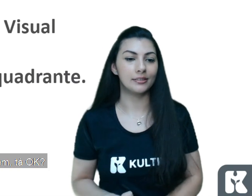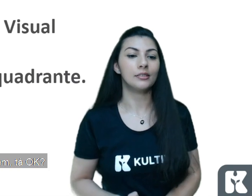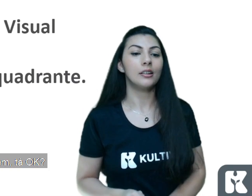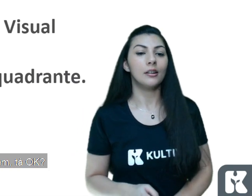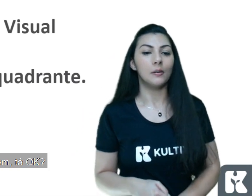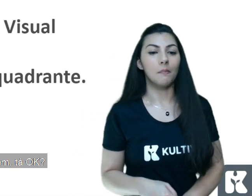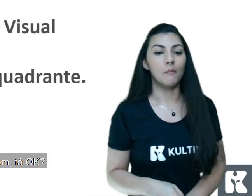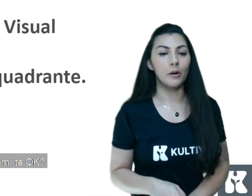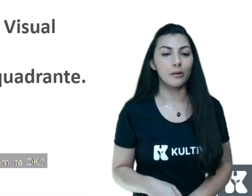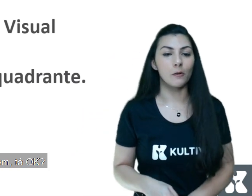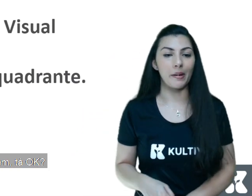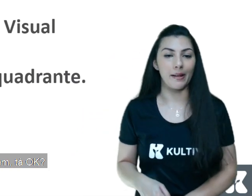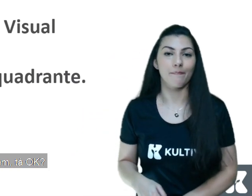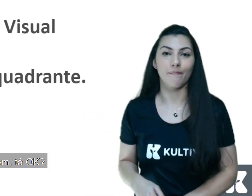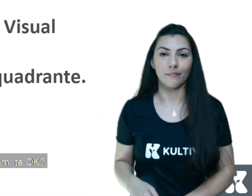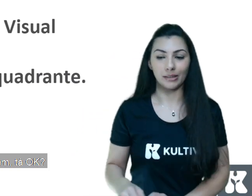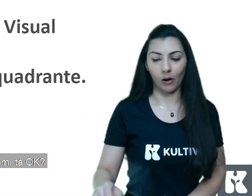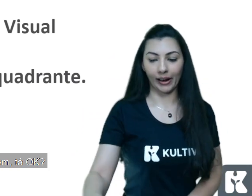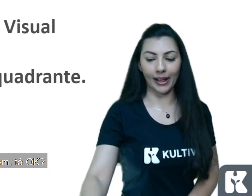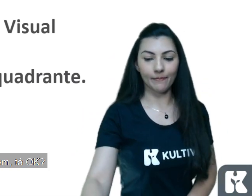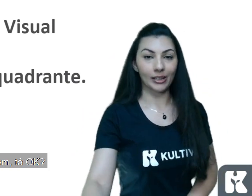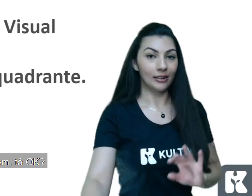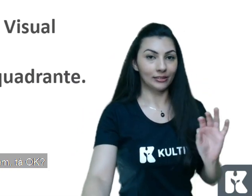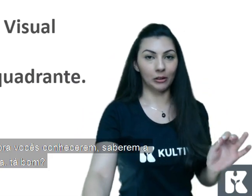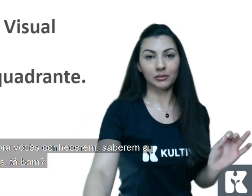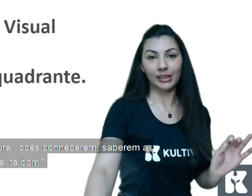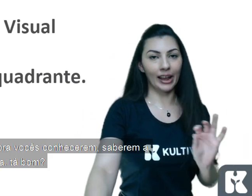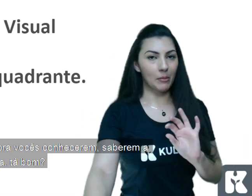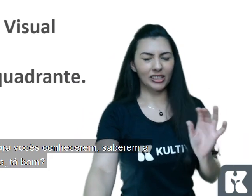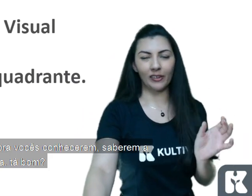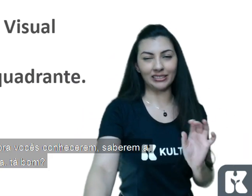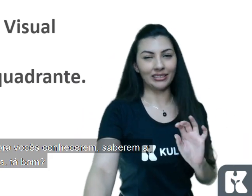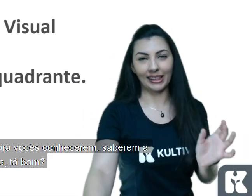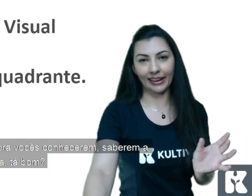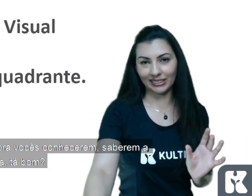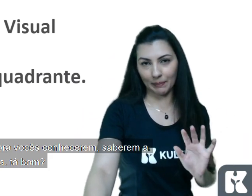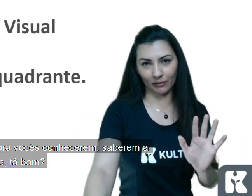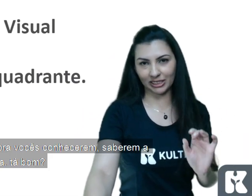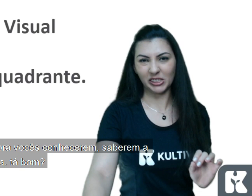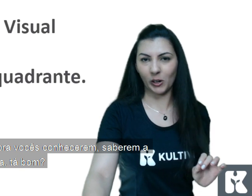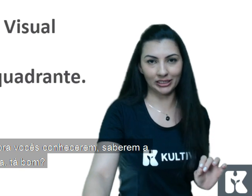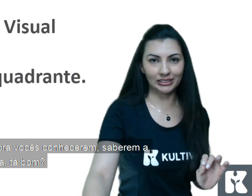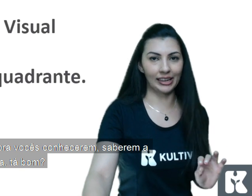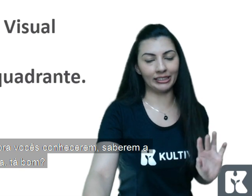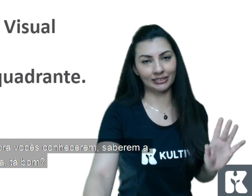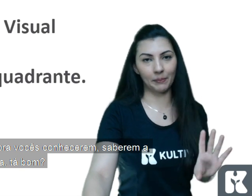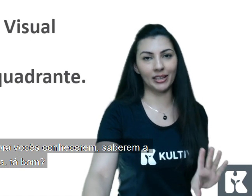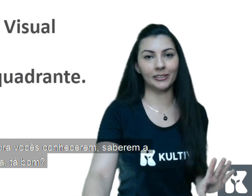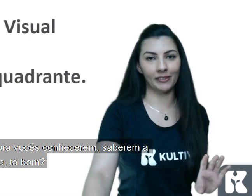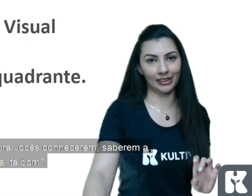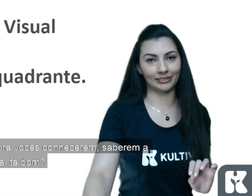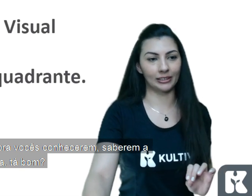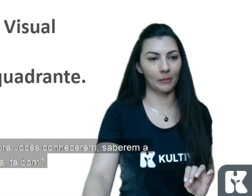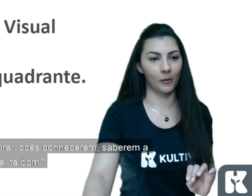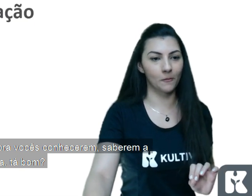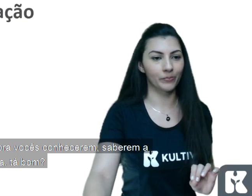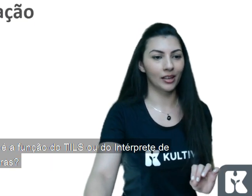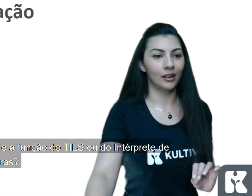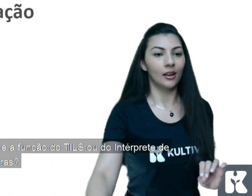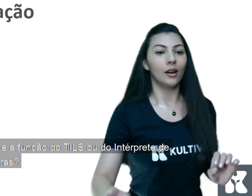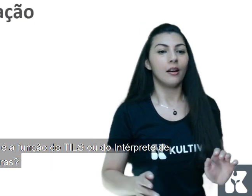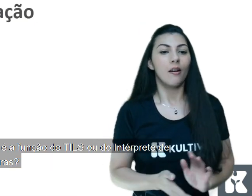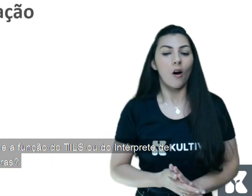português. Muito bem, ok? Então, é uma diferença técnica para vocês conhecerem e saber a diferença, tá